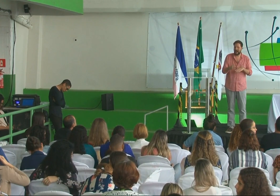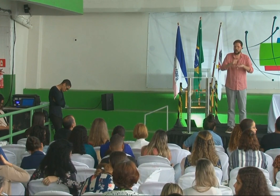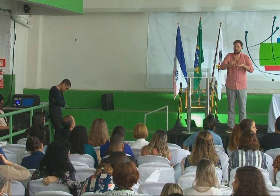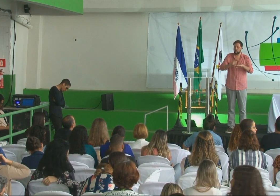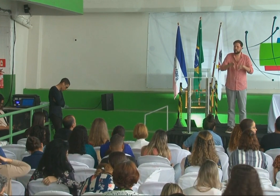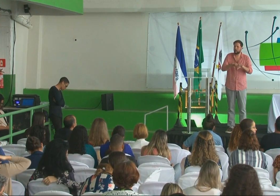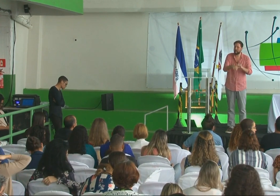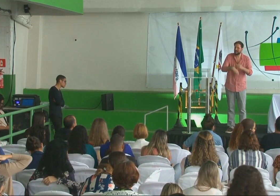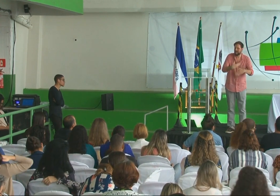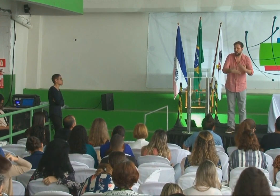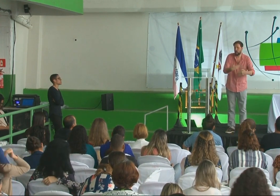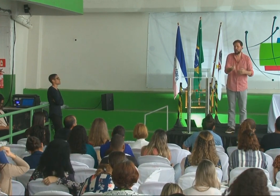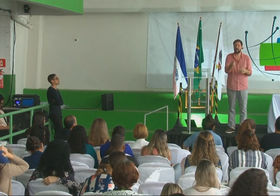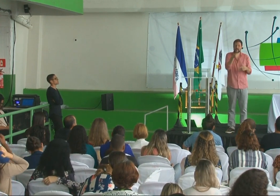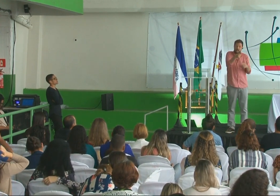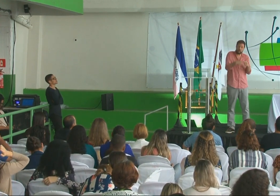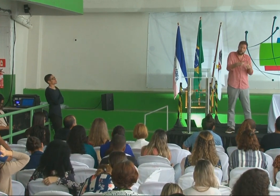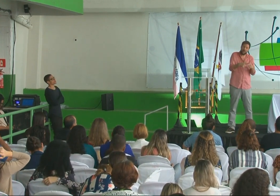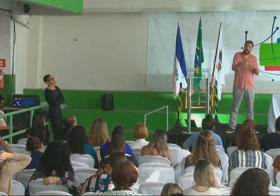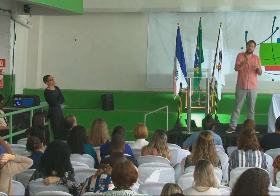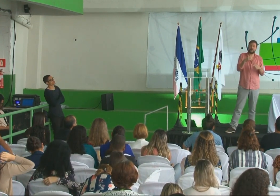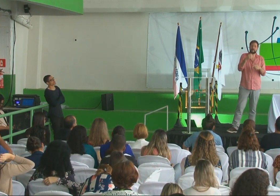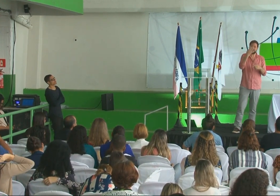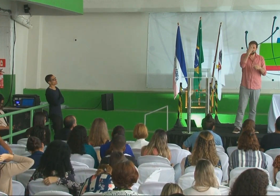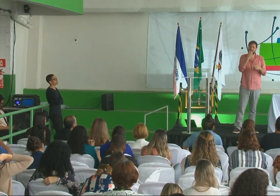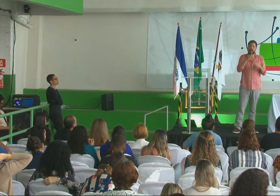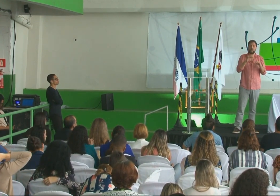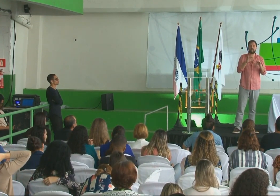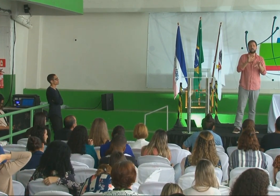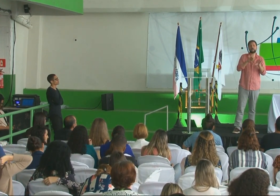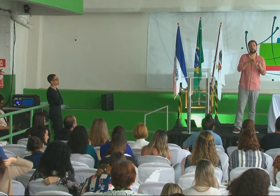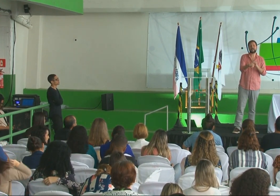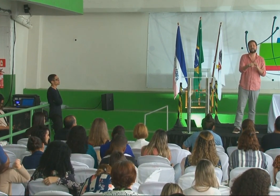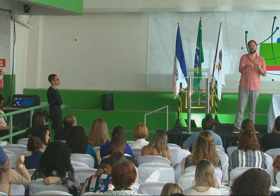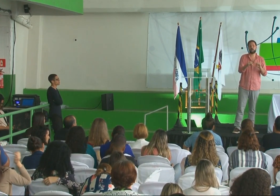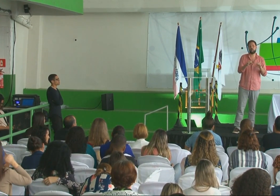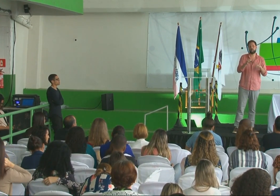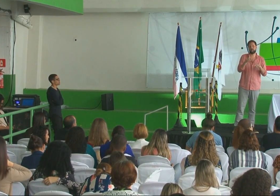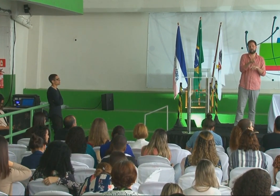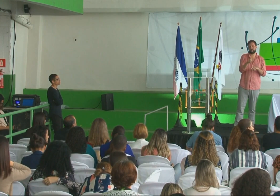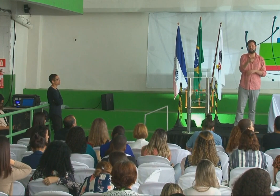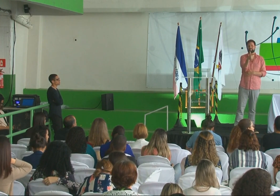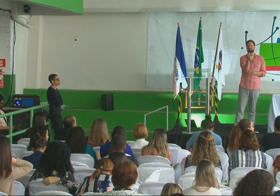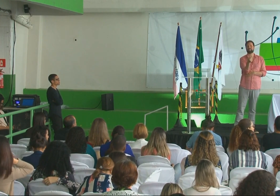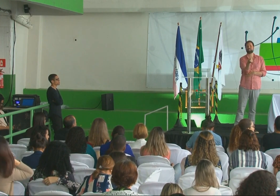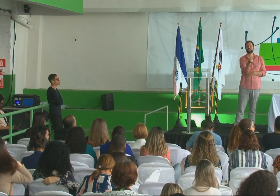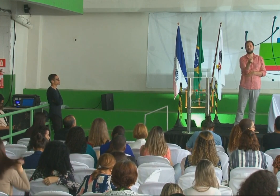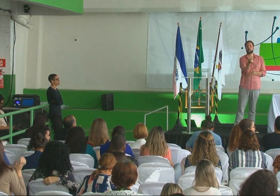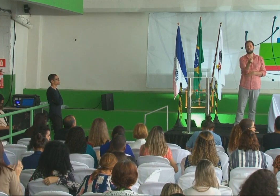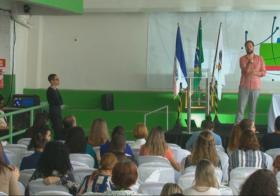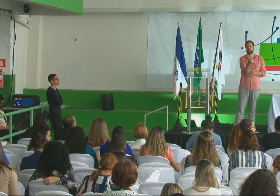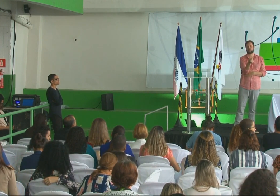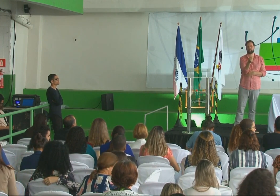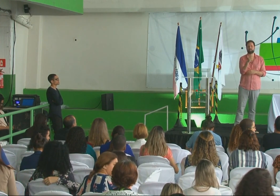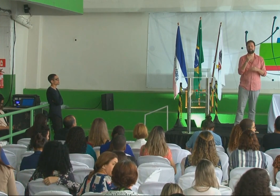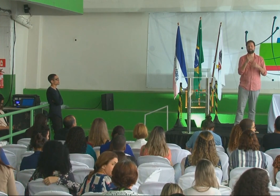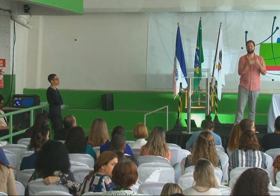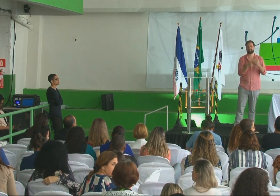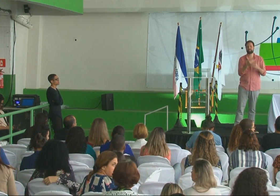entendendo a questão da importância da atualização, da formação desse profissional. Isso é muito sério. Muitos professores, mesmo, de